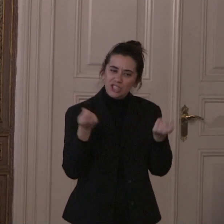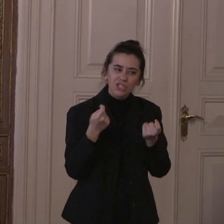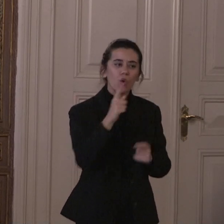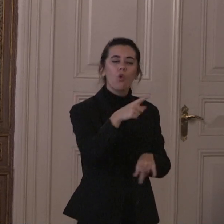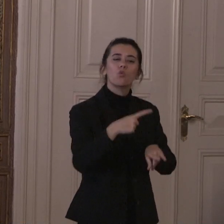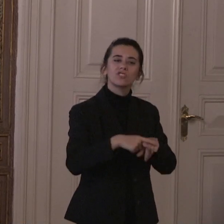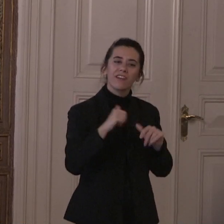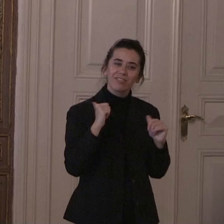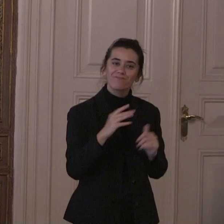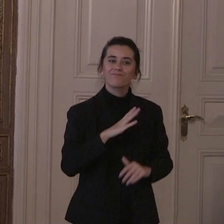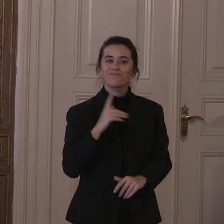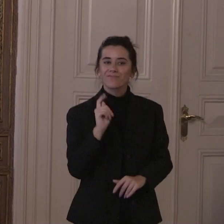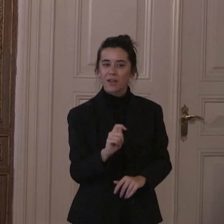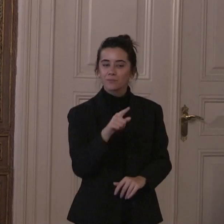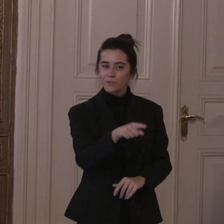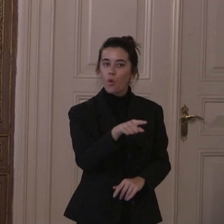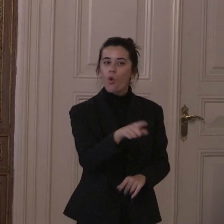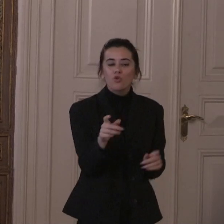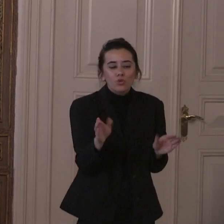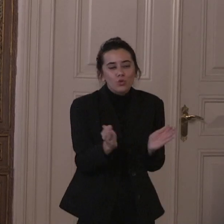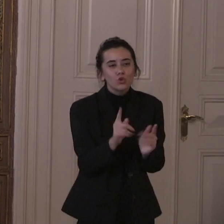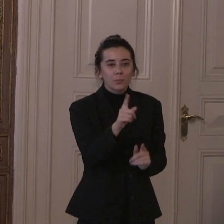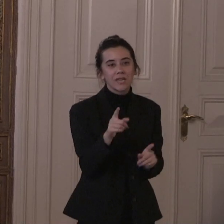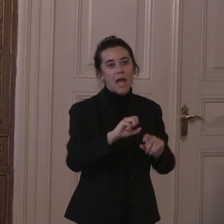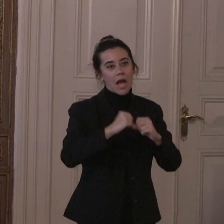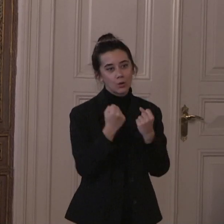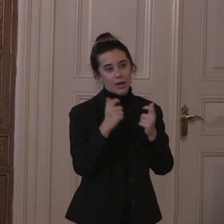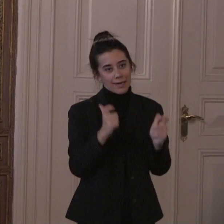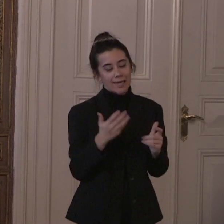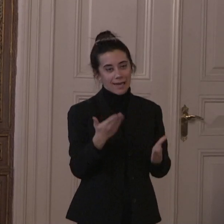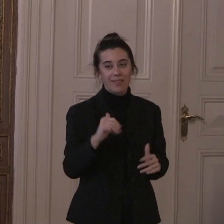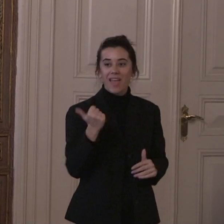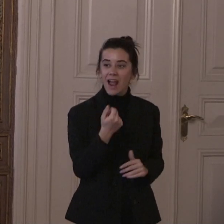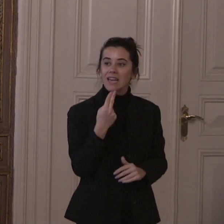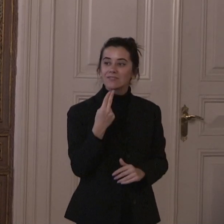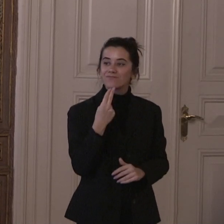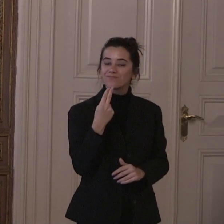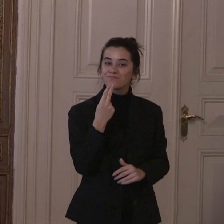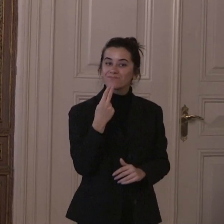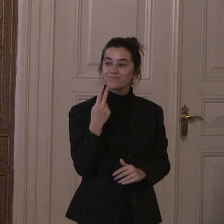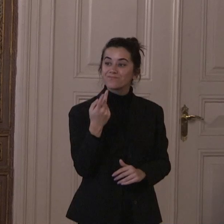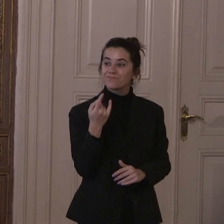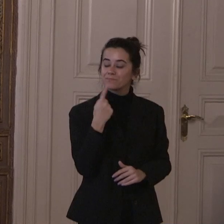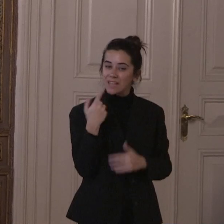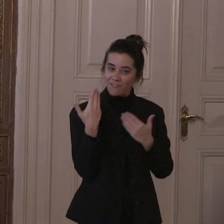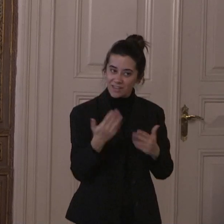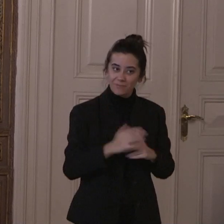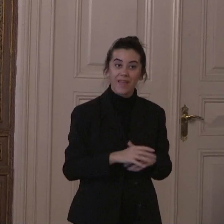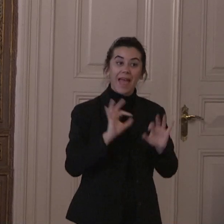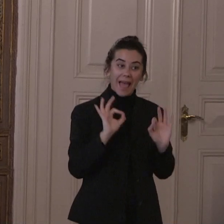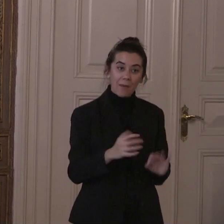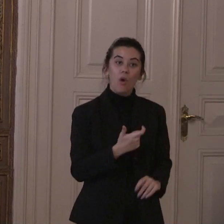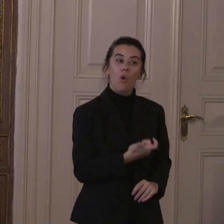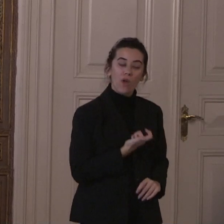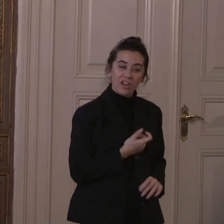bir hocam. Bu atölye küçük bir atölye, değerli katılımcılar, misafirlerimiz ama hem öğrencilerimiz hem de